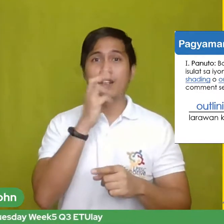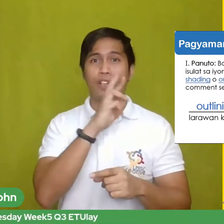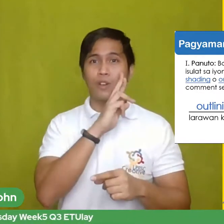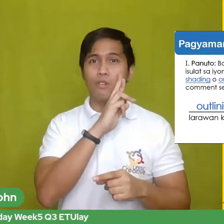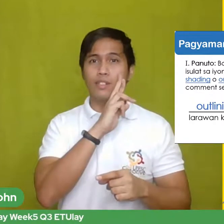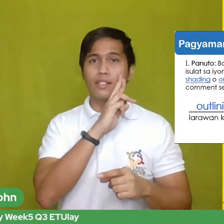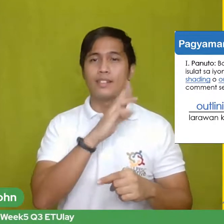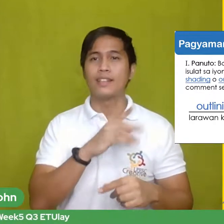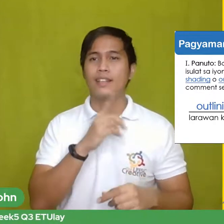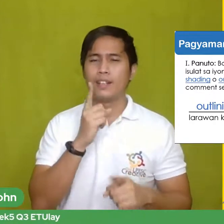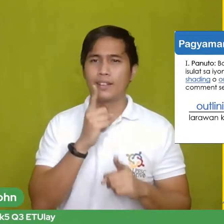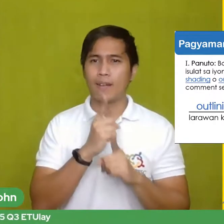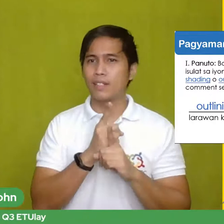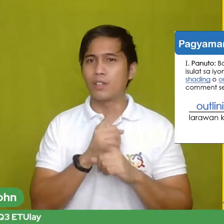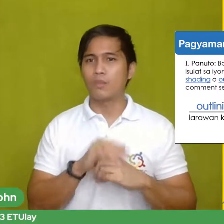Trisha Rose. Tama sagot mo.